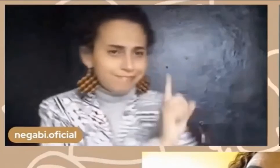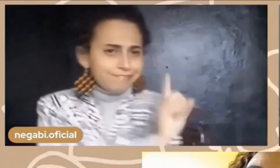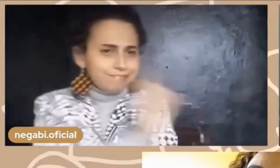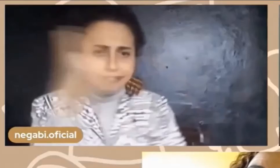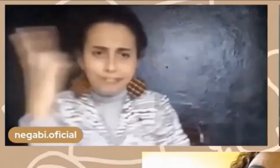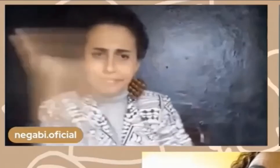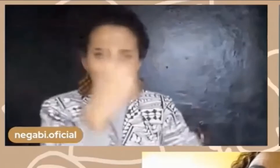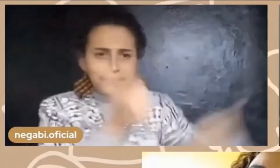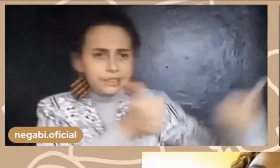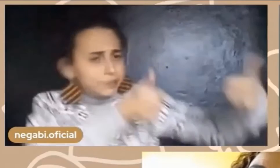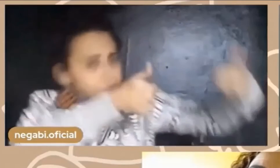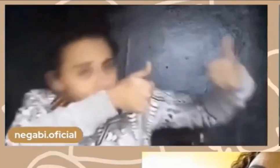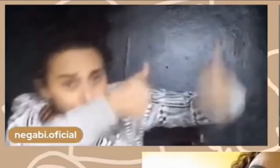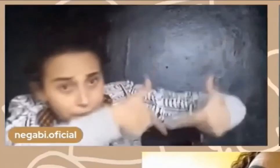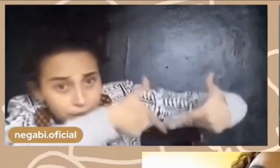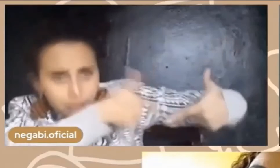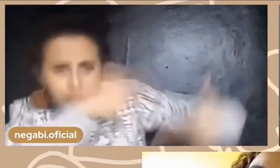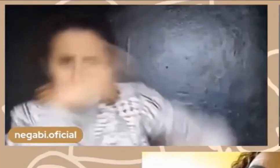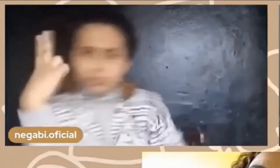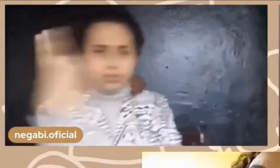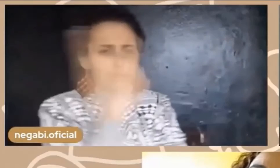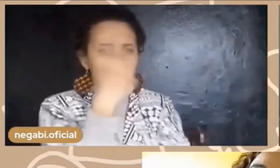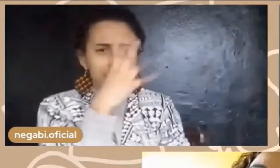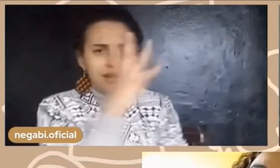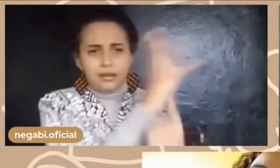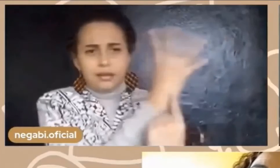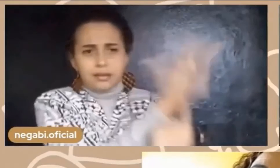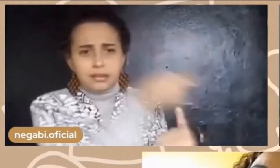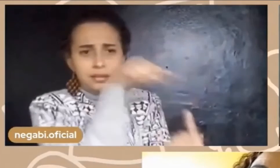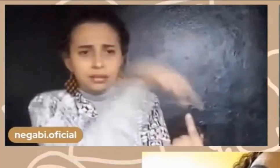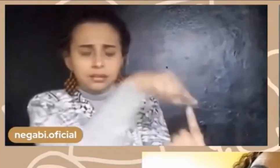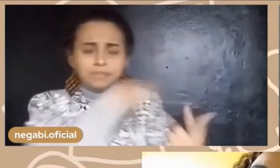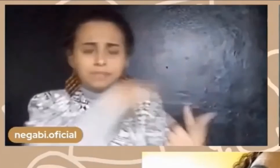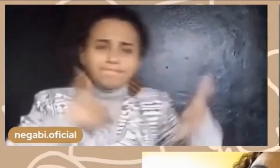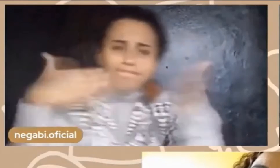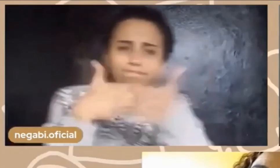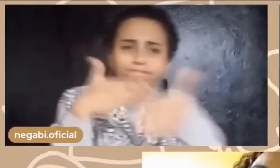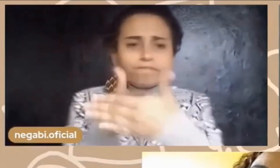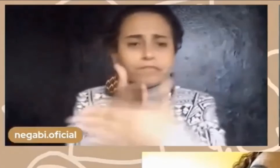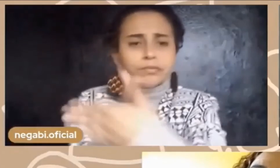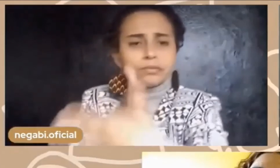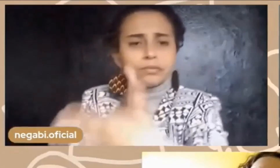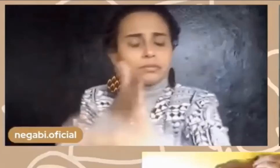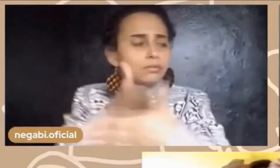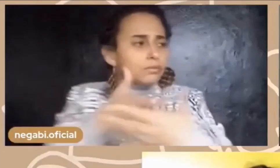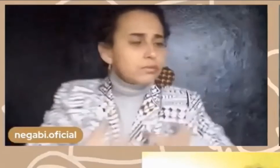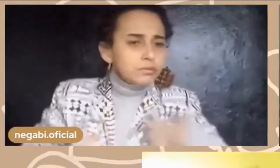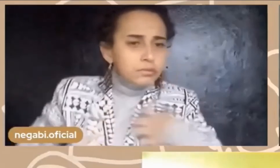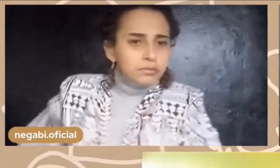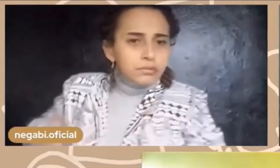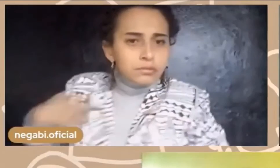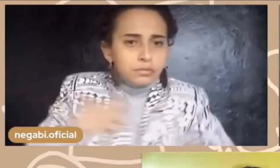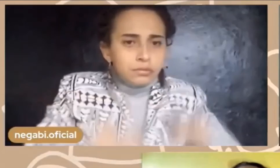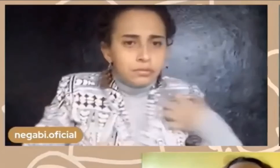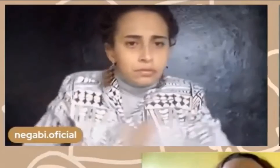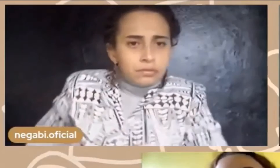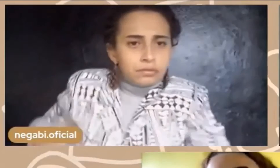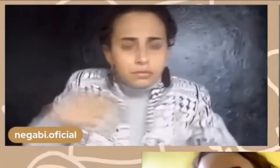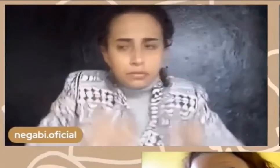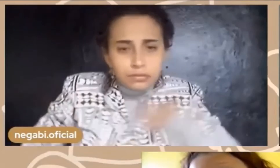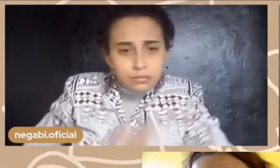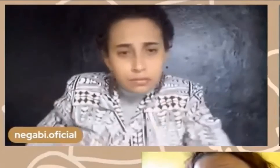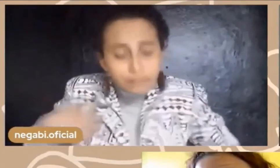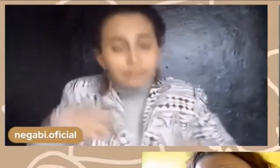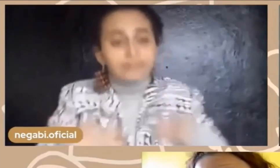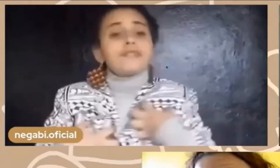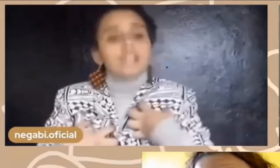presença feminina. Agora no Islã, pouquíssimas, pouquíssimas mulheres islâmicas que estão ali. Isso é uma barreira que